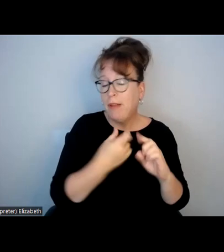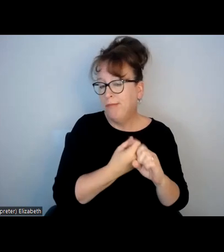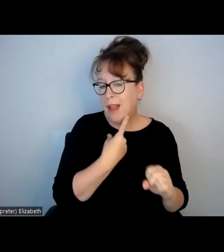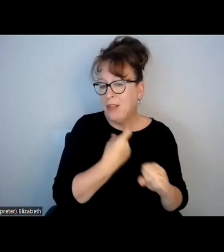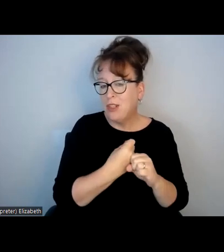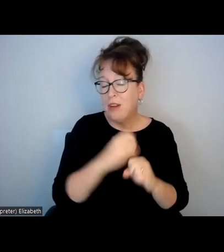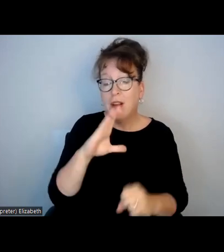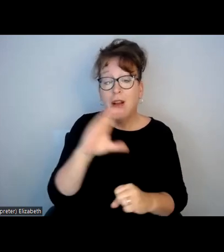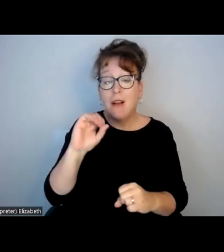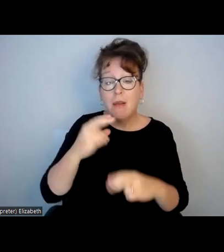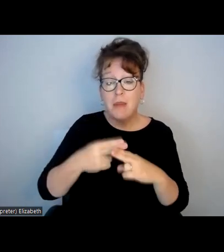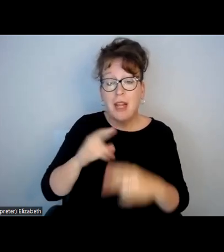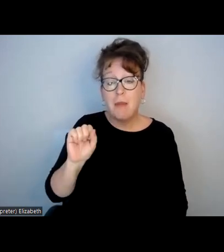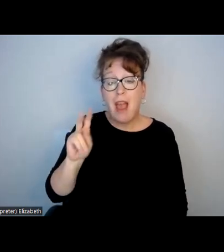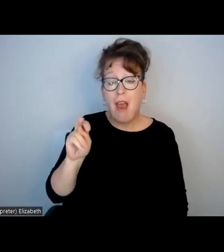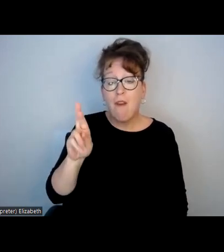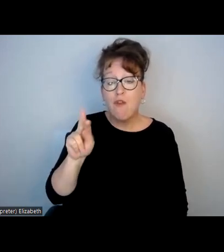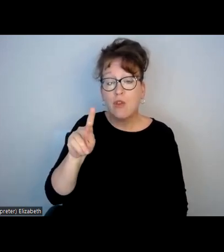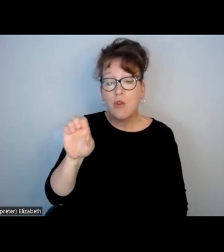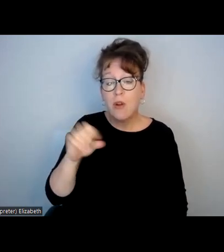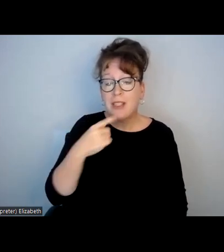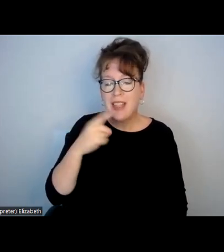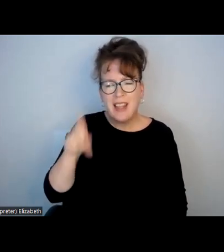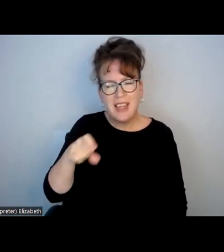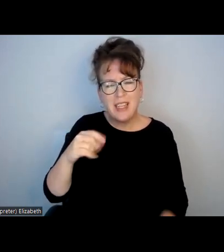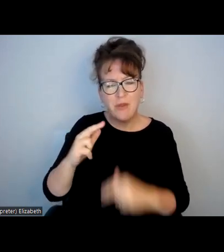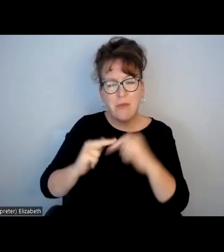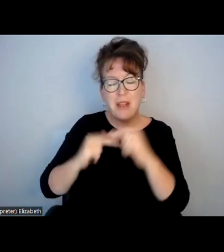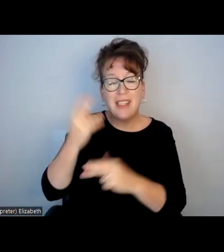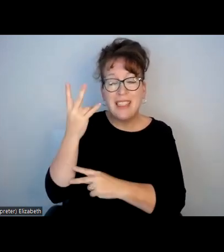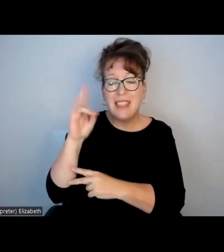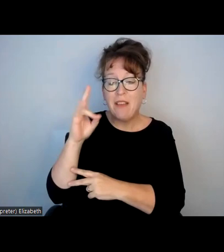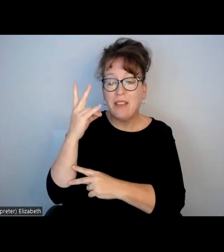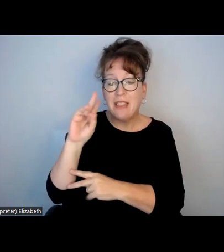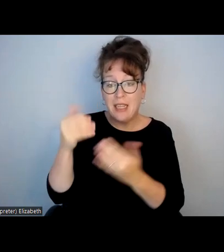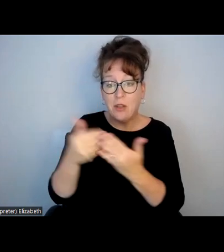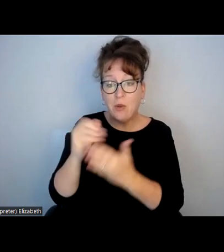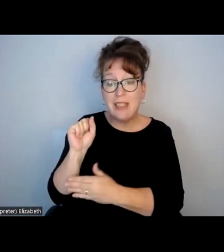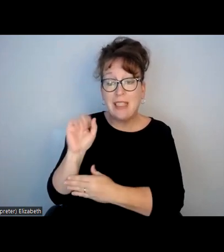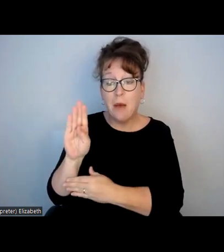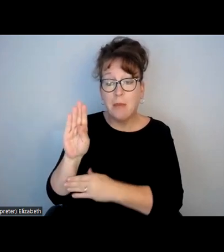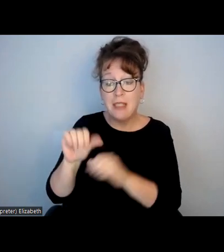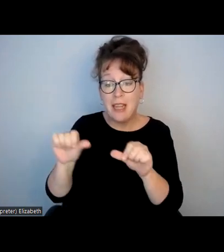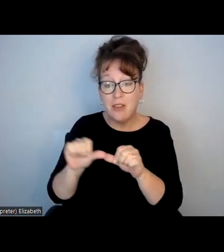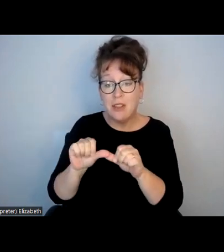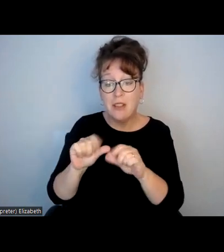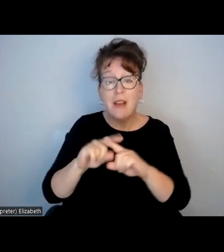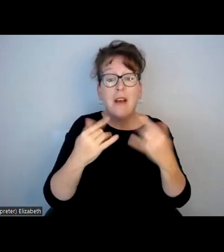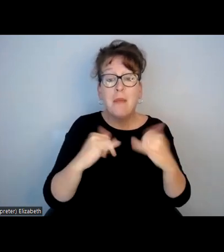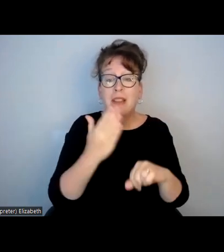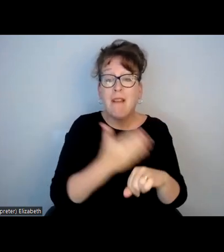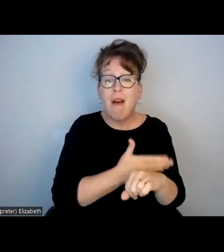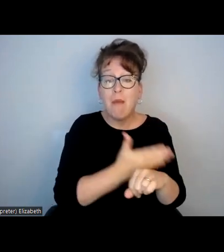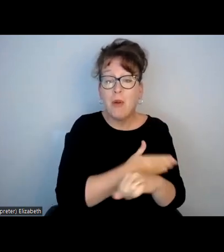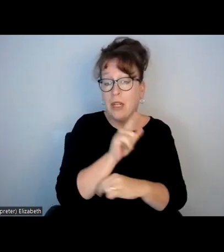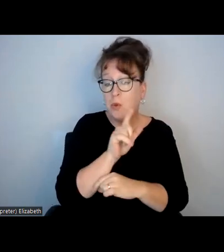public utilities y el subsecretario habla un poco rápido y tal vez estoy